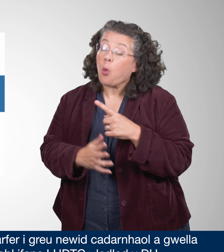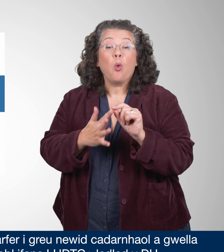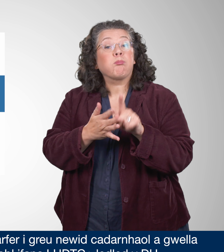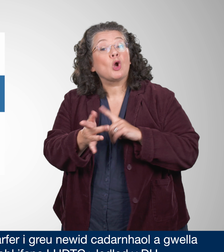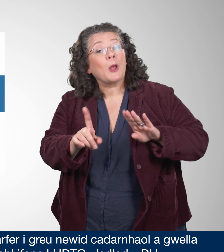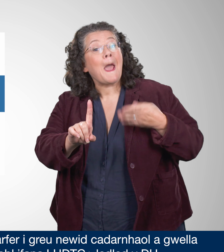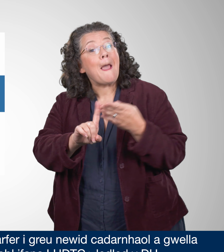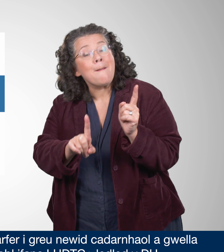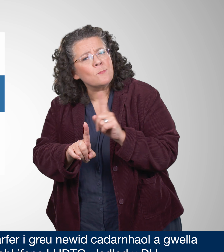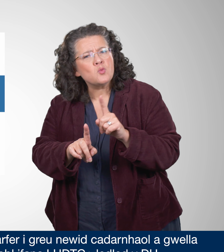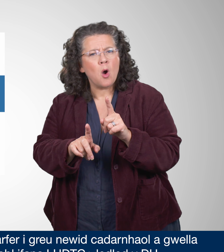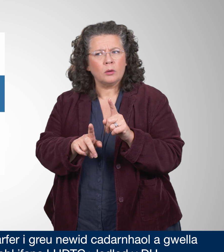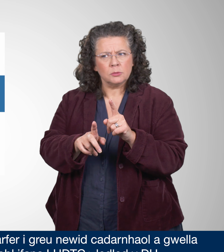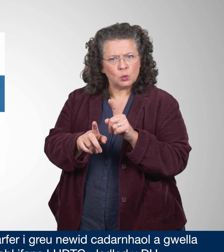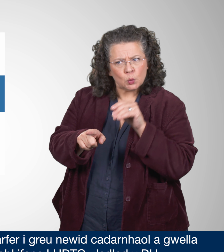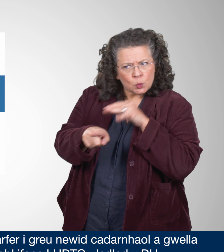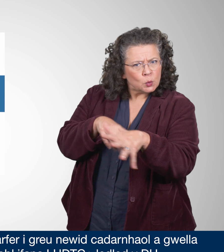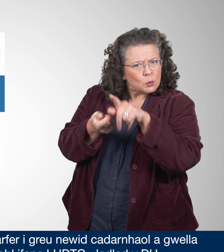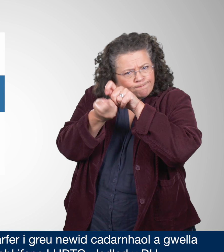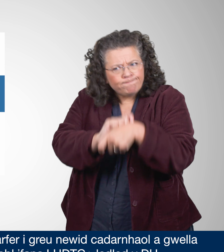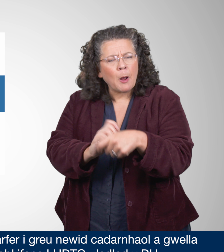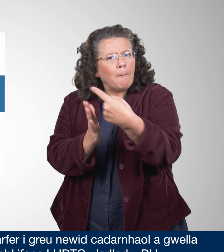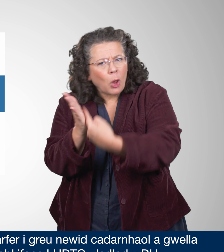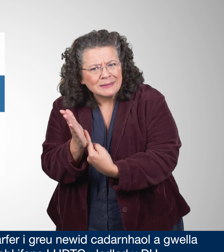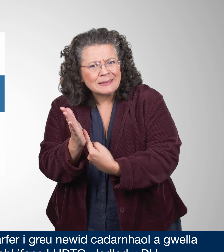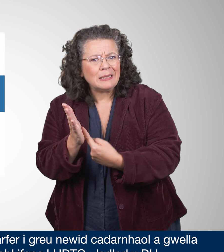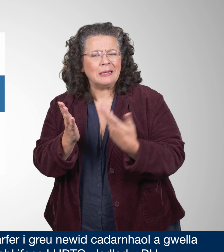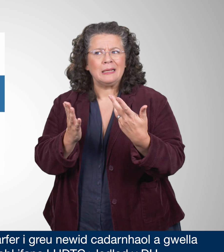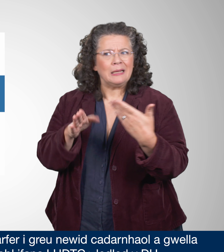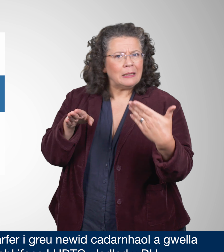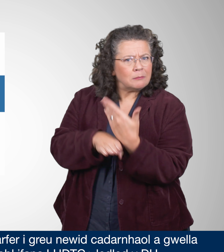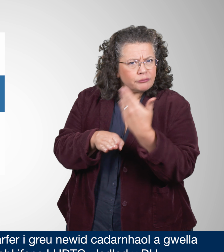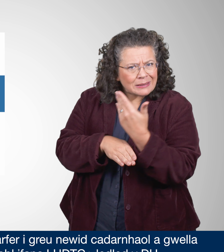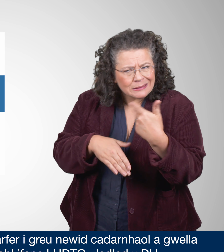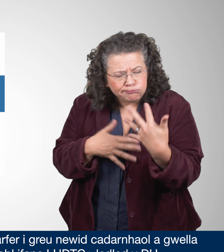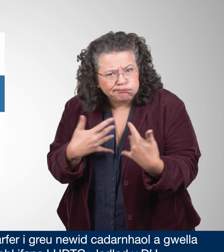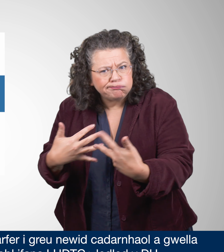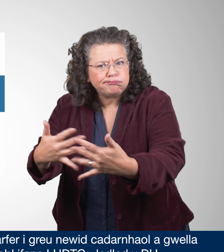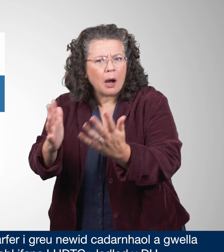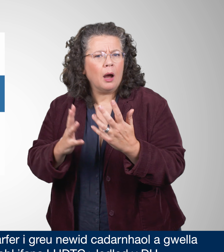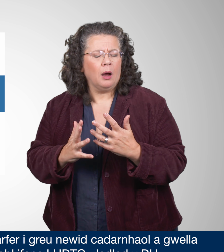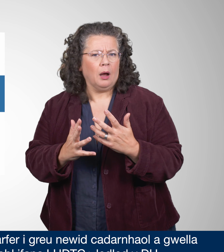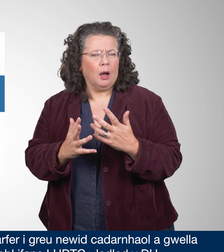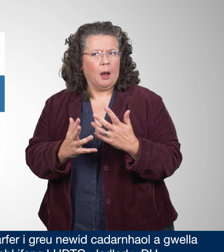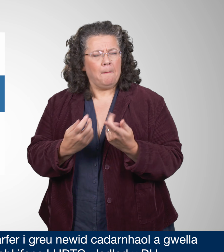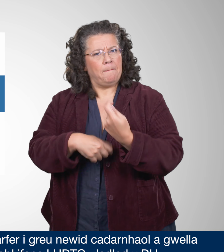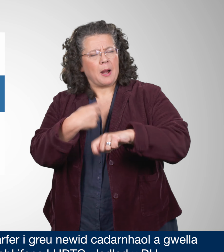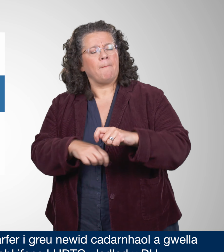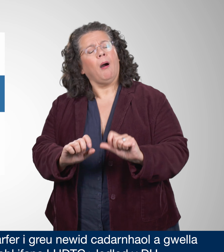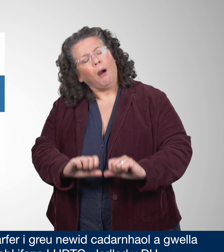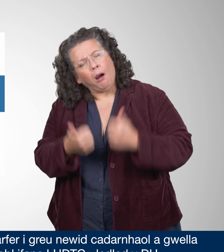y prosiect yw dylanwadu ar bolisi ac arfer i greu newid